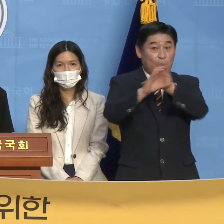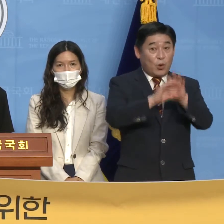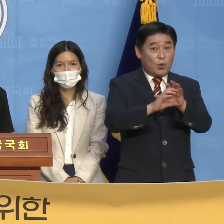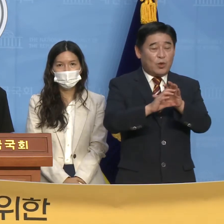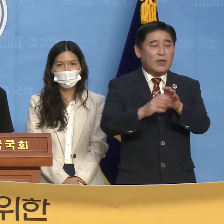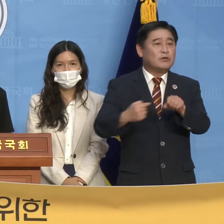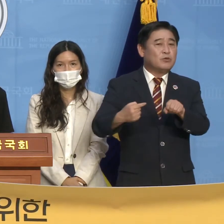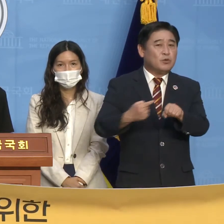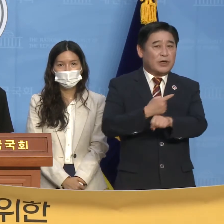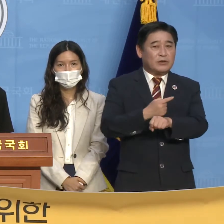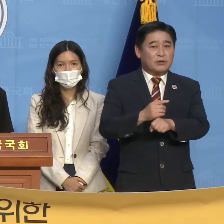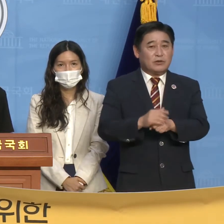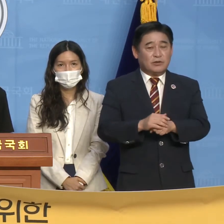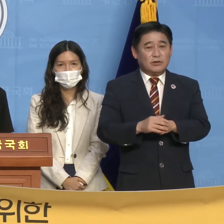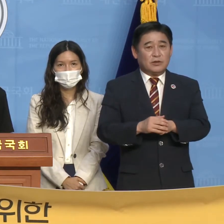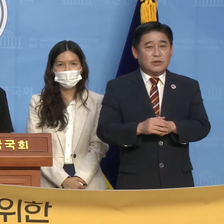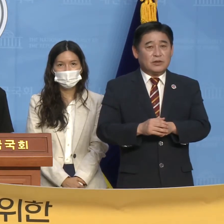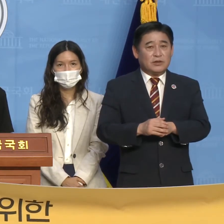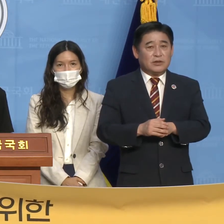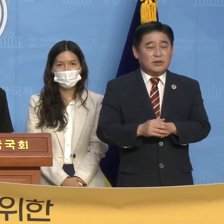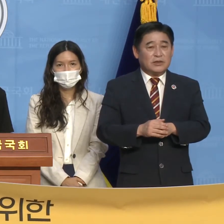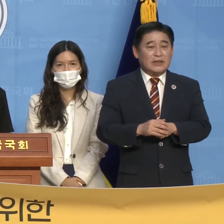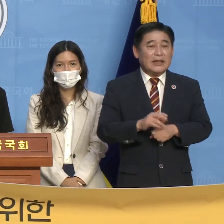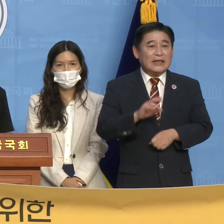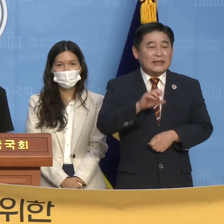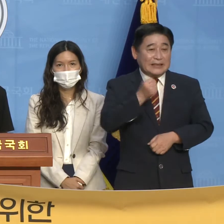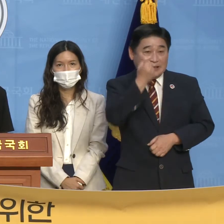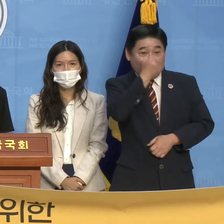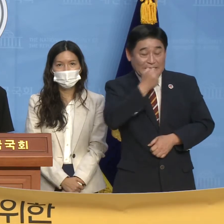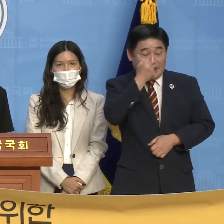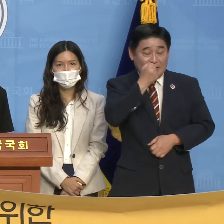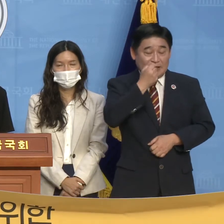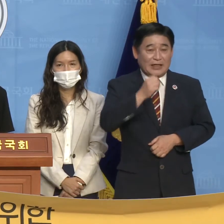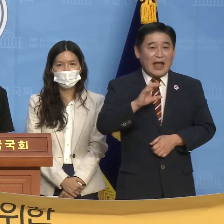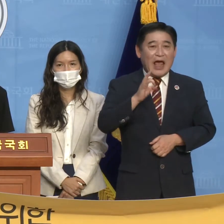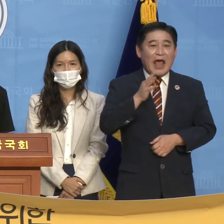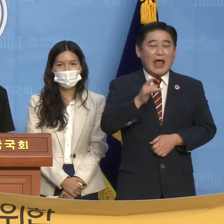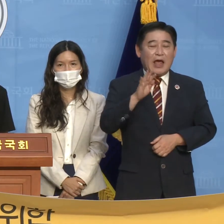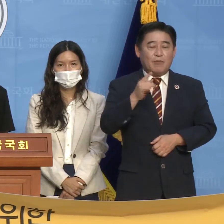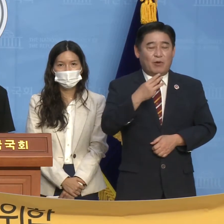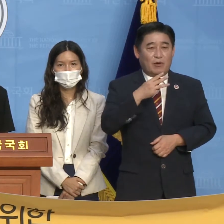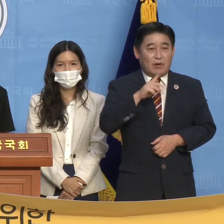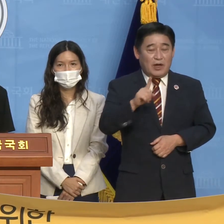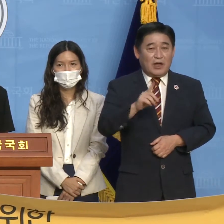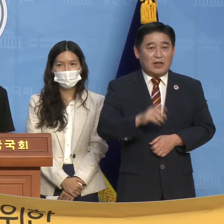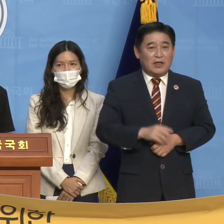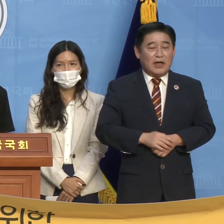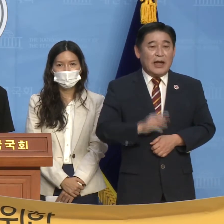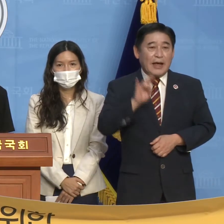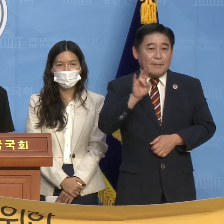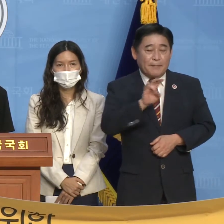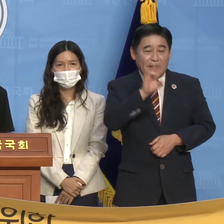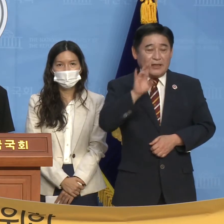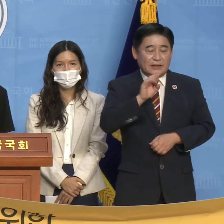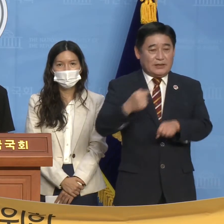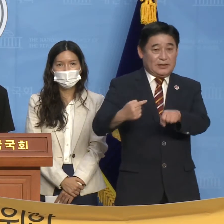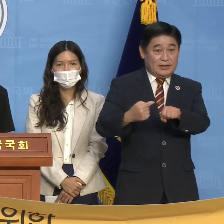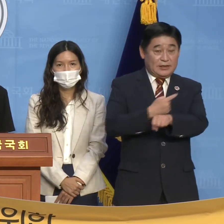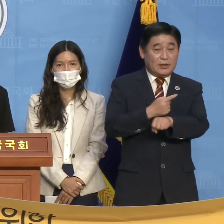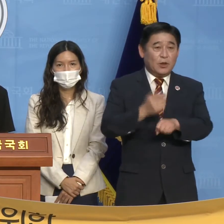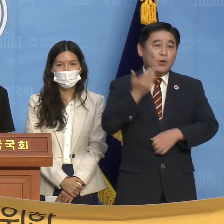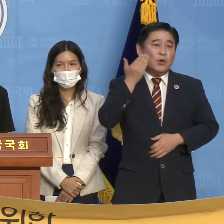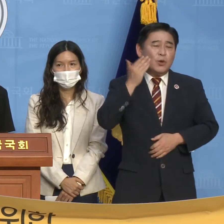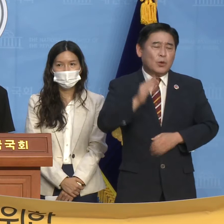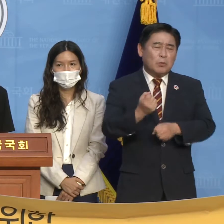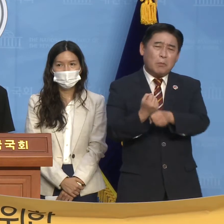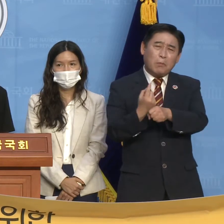코로나19 외에도 중성 급성 호흡기 증후군, 에볼라 출혈열, 중동 호흡기 증후군 등